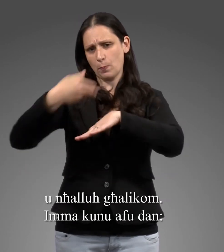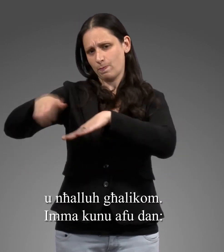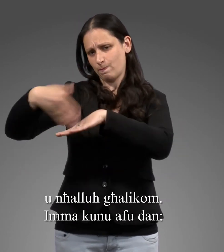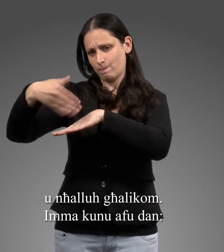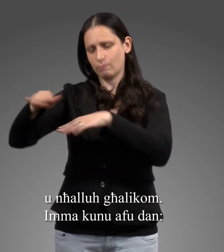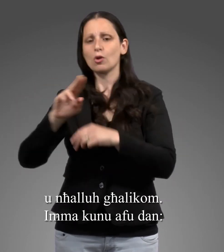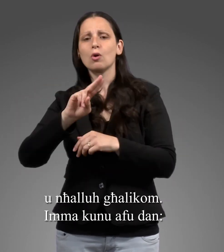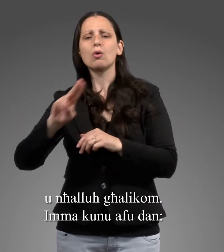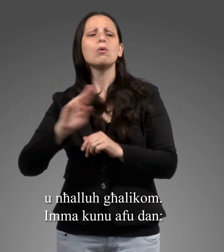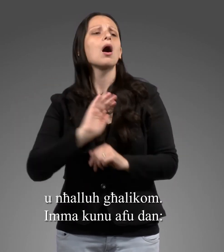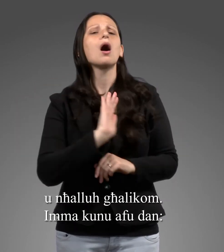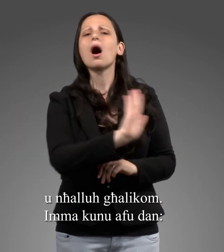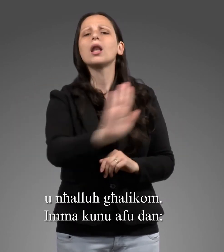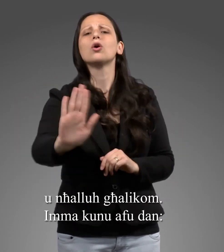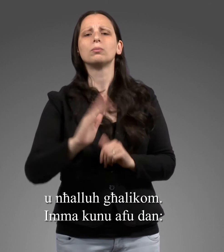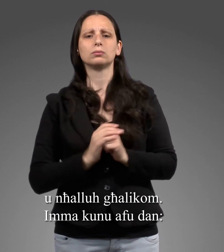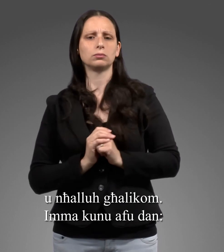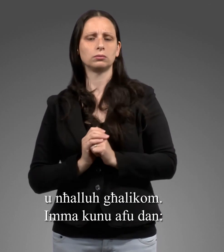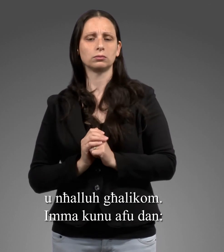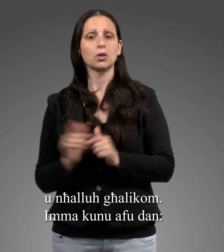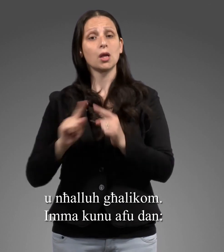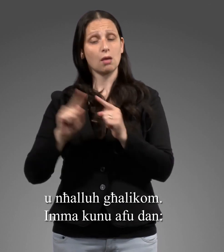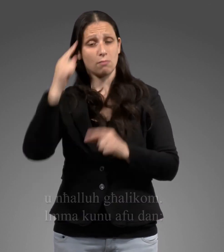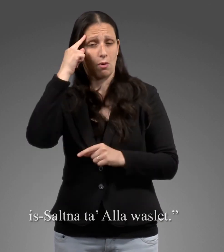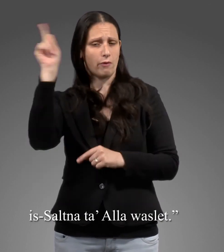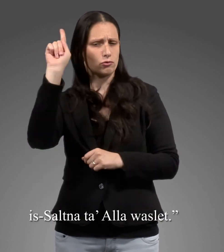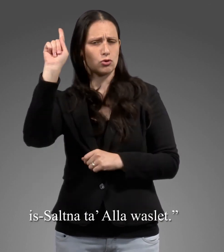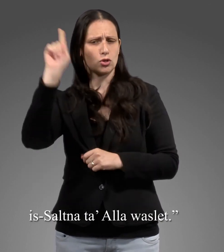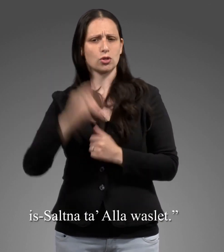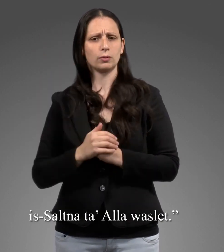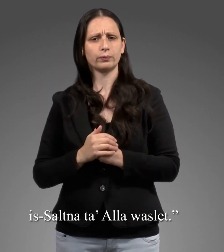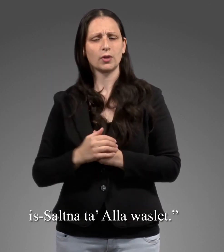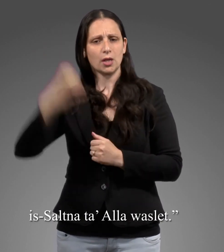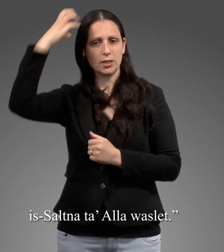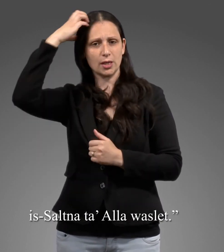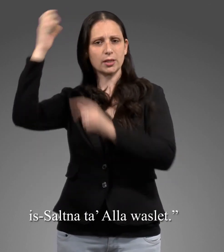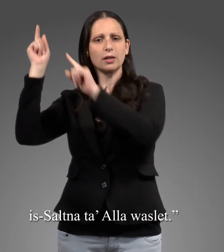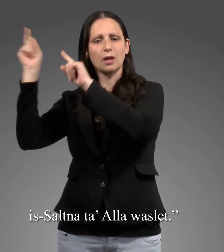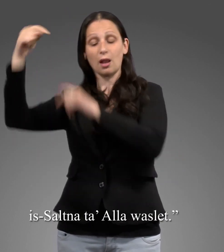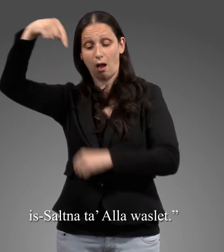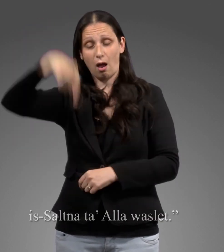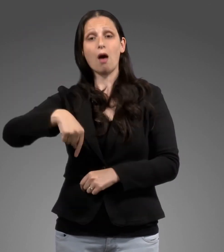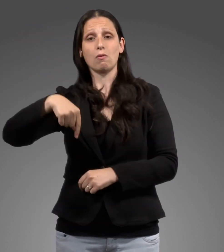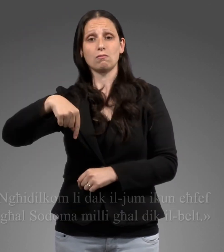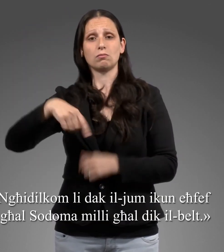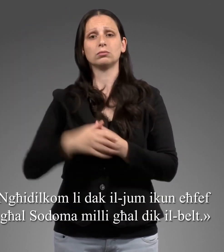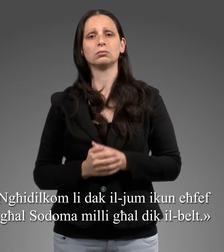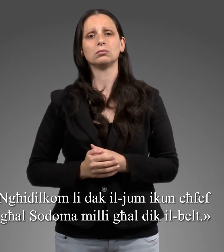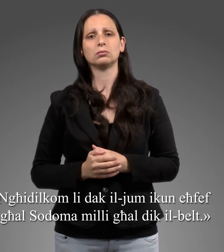nħallu ħalikom. Imma kunu għafu dan, is-saltna ta' Alla waslet. Ngħidilkom